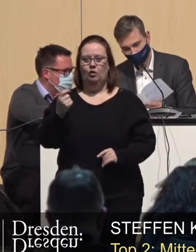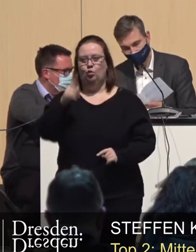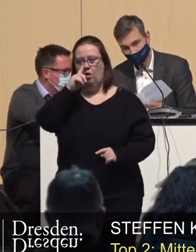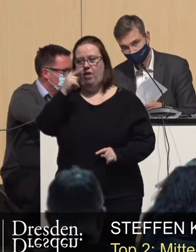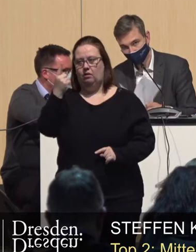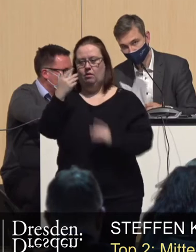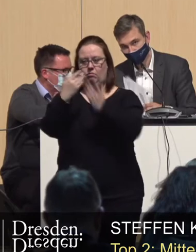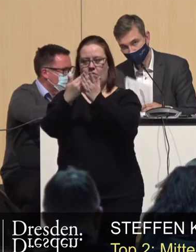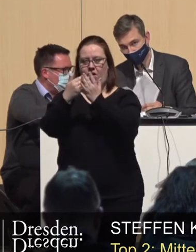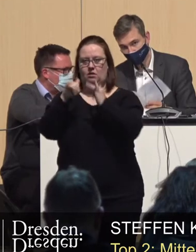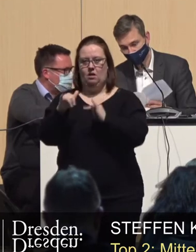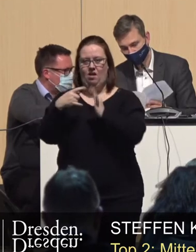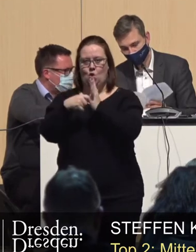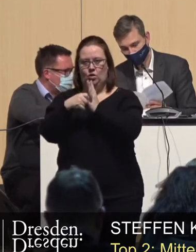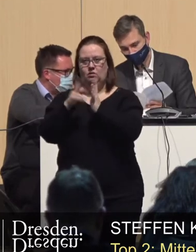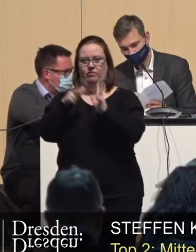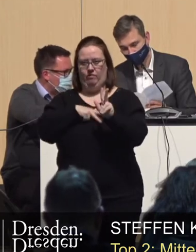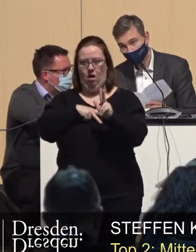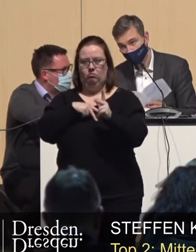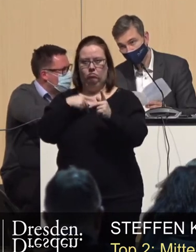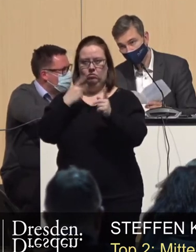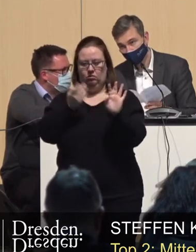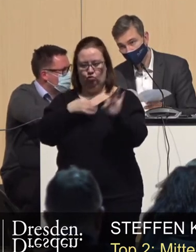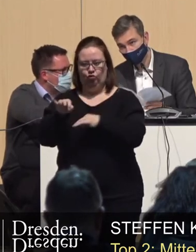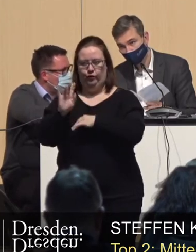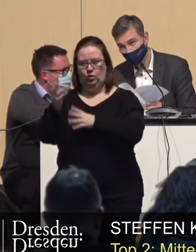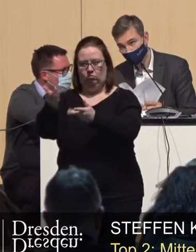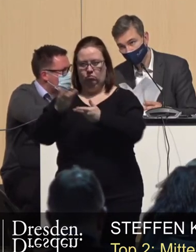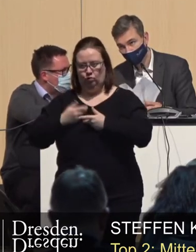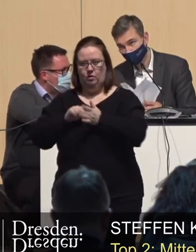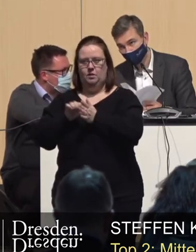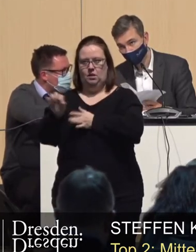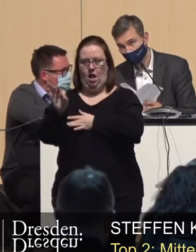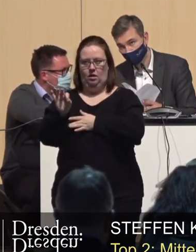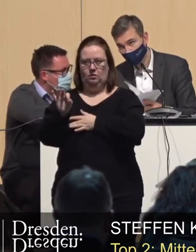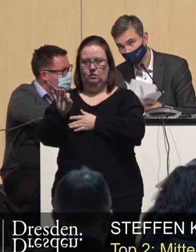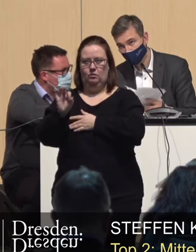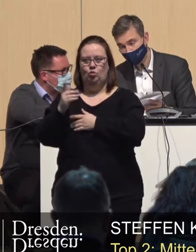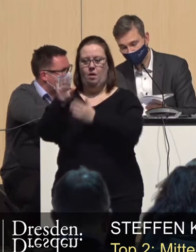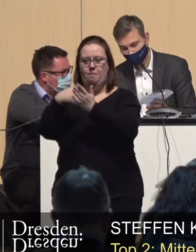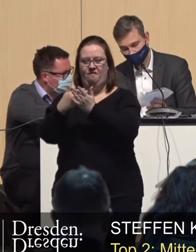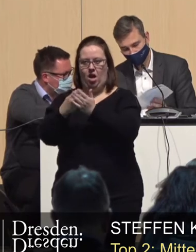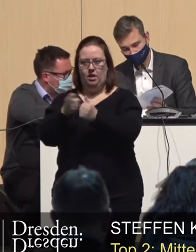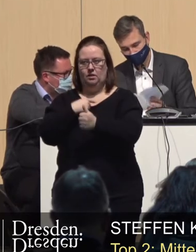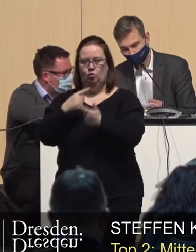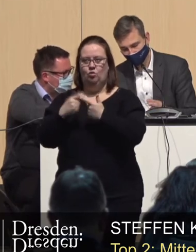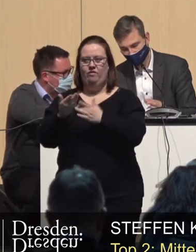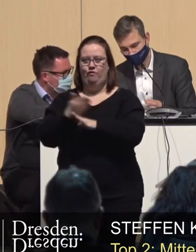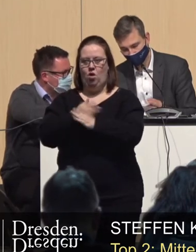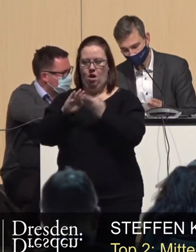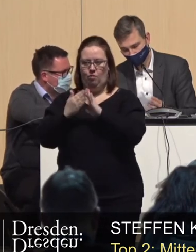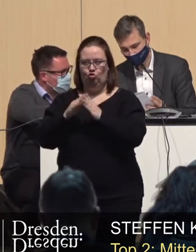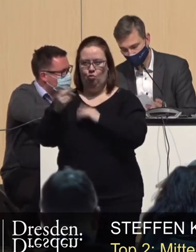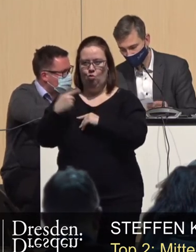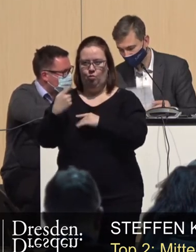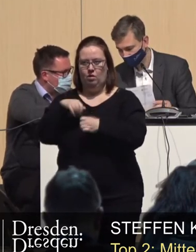dann, wenn diese Kosten tatsächlich auflaufen, und zwar auf Nachweis und mit vorheriger Abstimmung